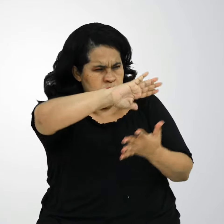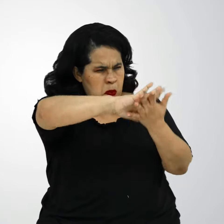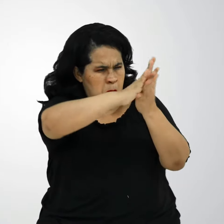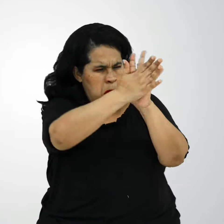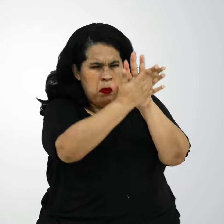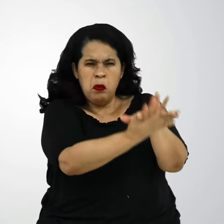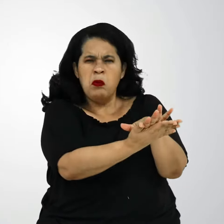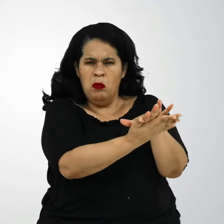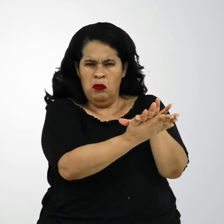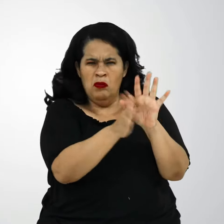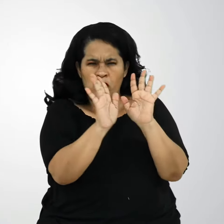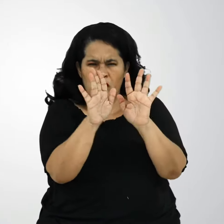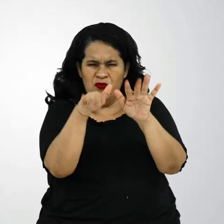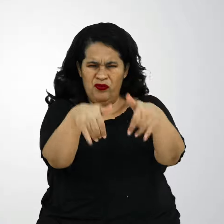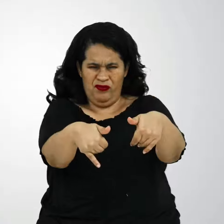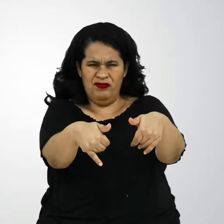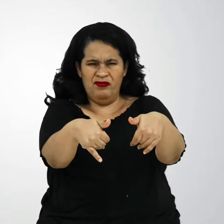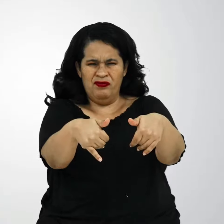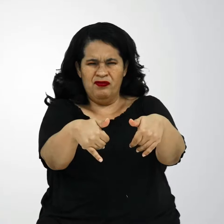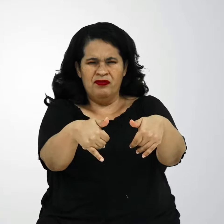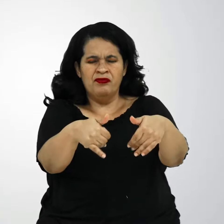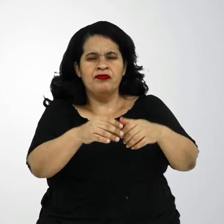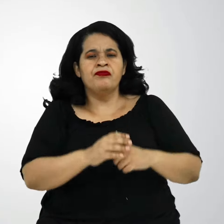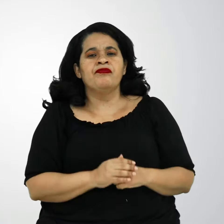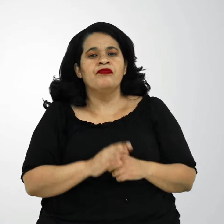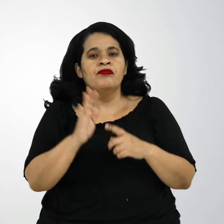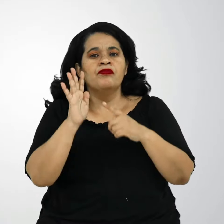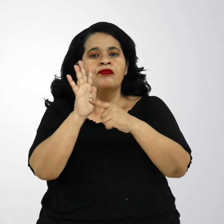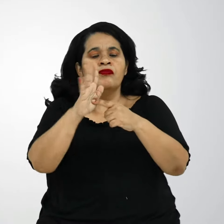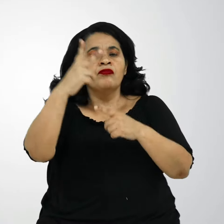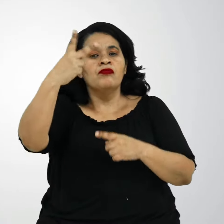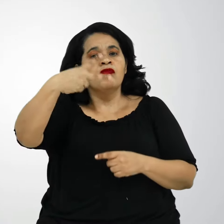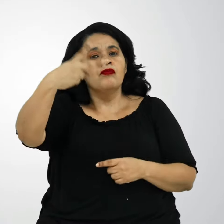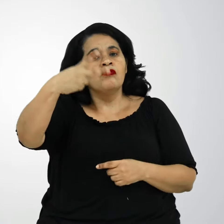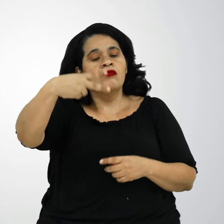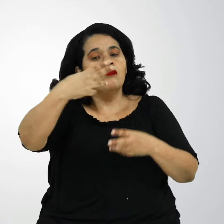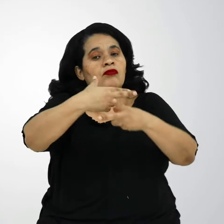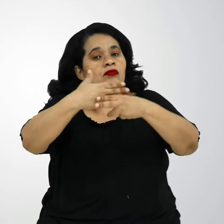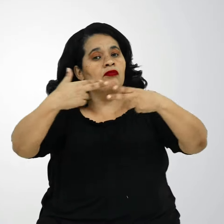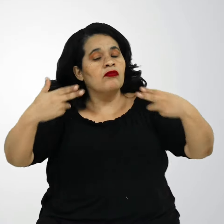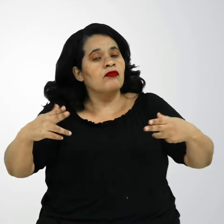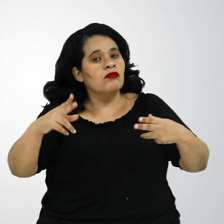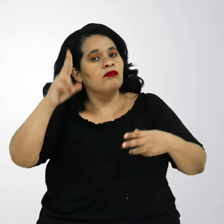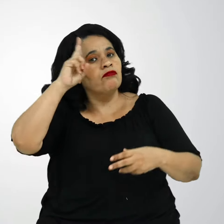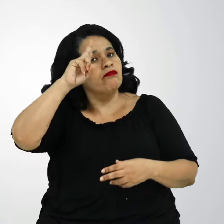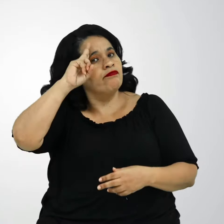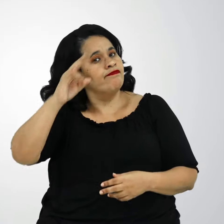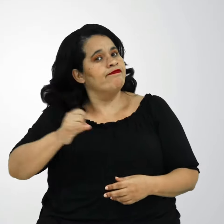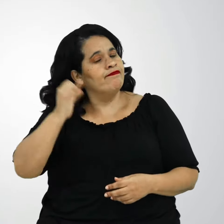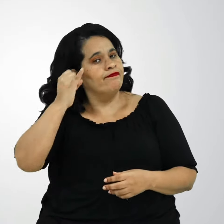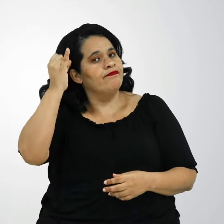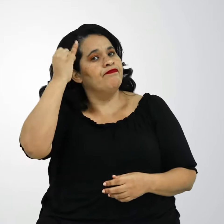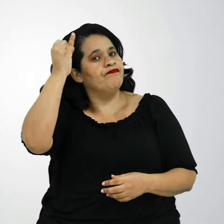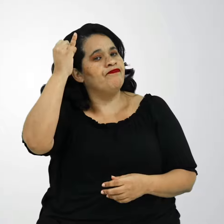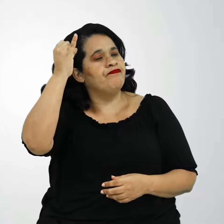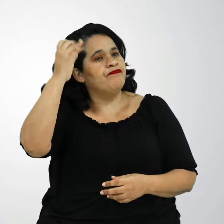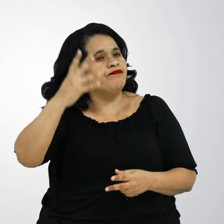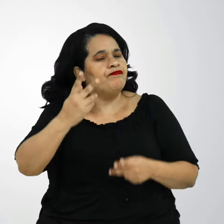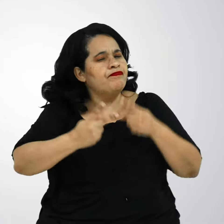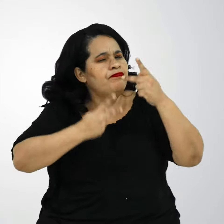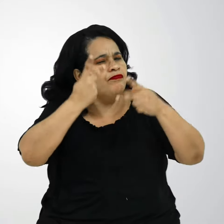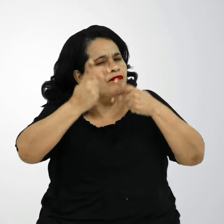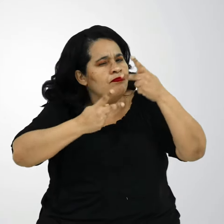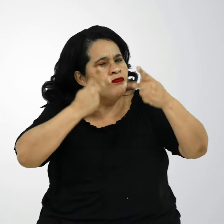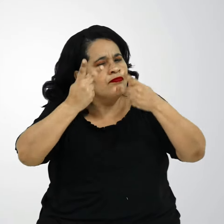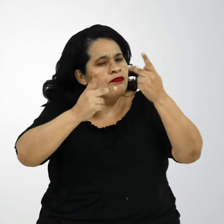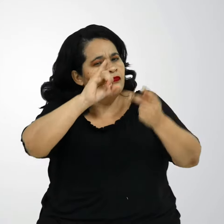descreveu esse fim do exílio com 2 acontecimentos históricos importantes. Isso eu falei aqui, eu citei